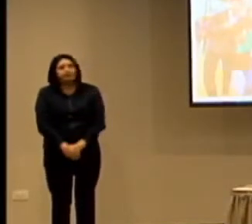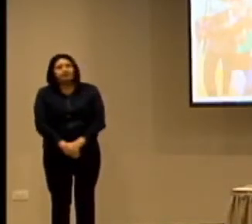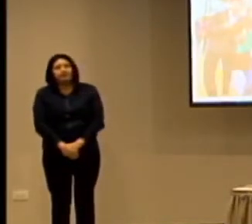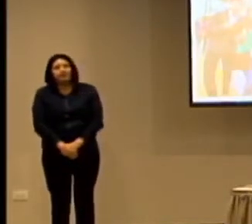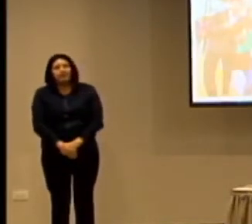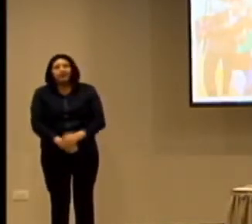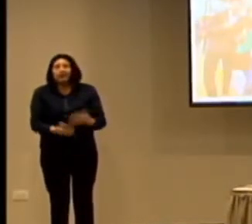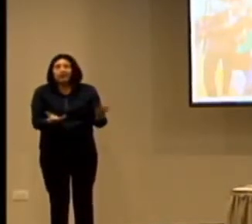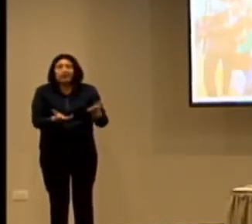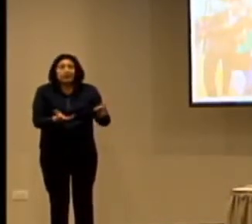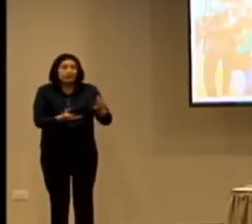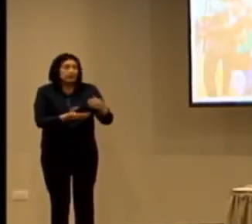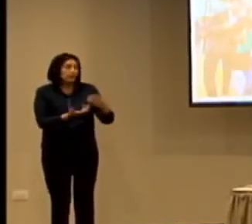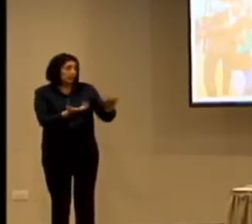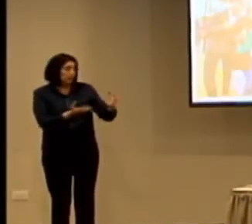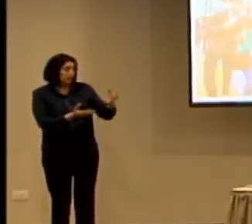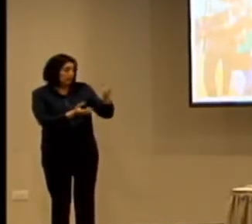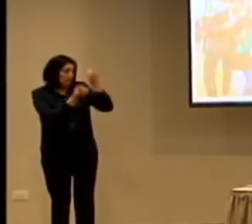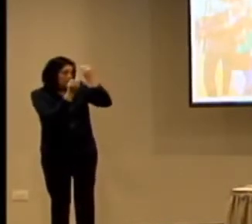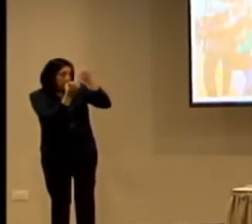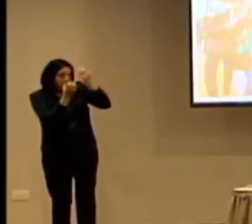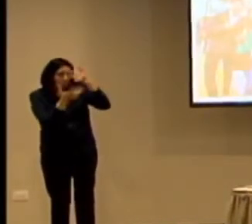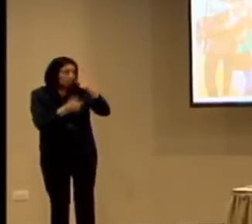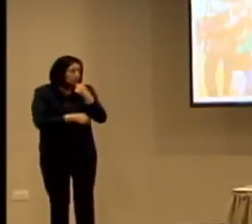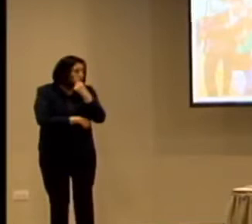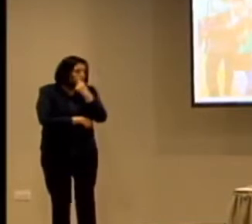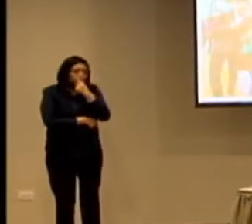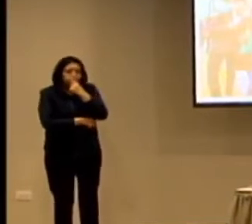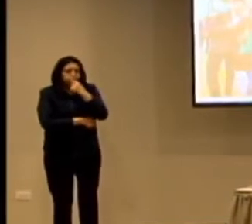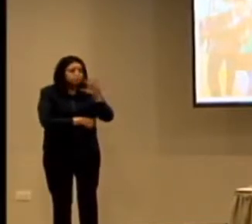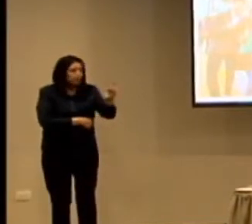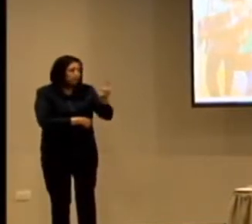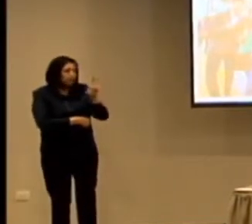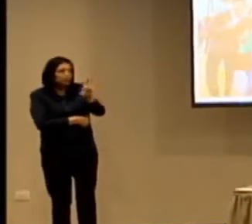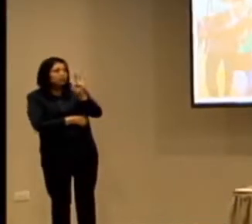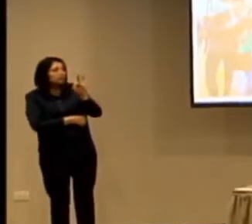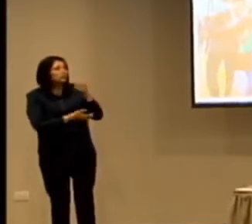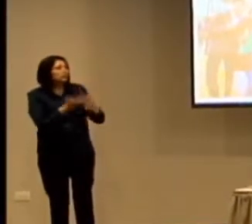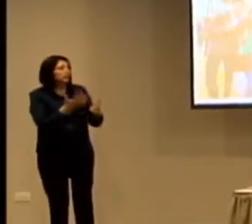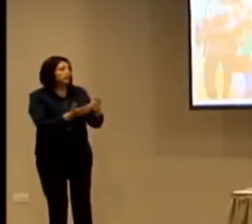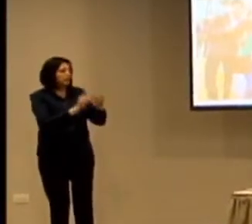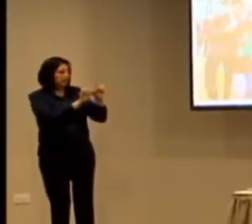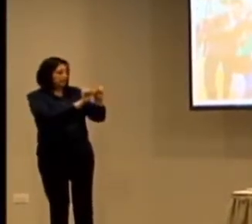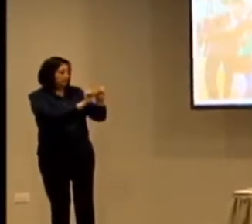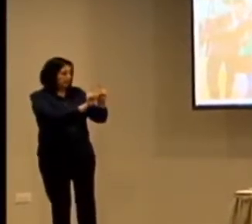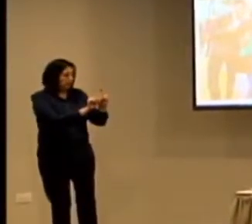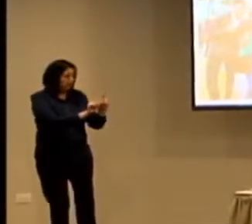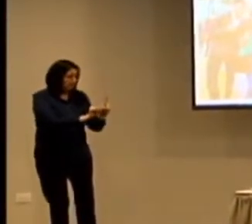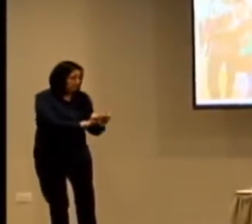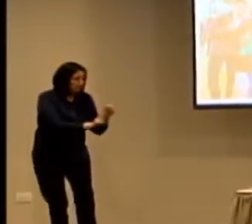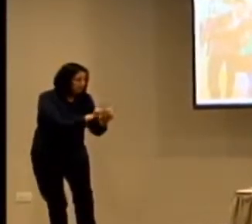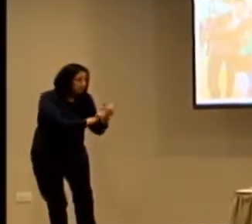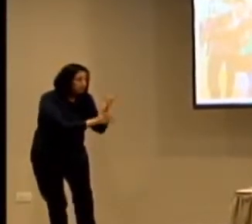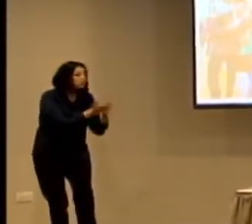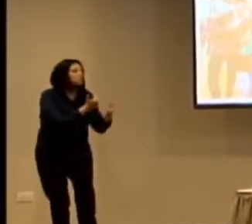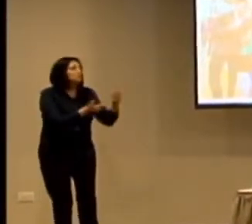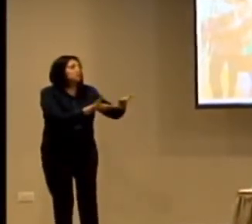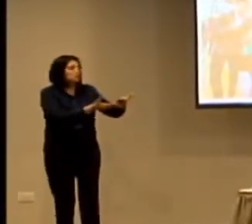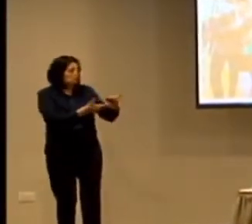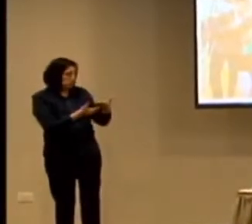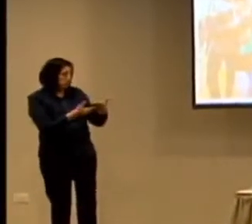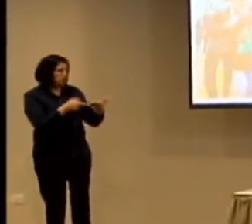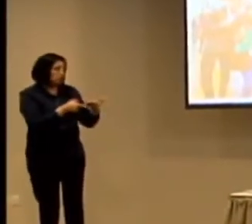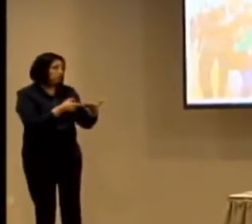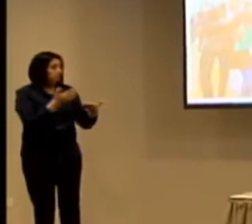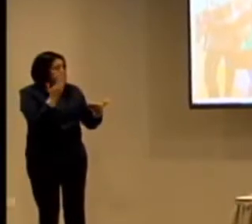La fuente de información que hemos elegido aquí es la del censo, que todos sabemos y compartimos que tiene una